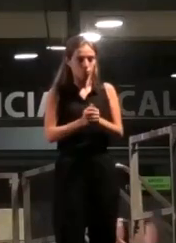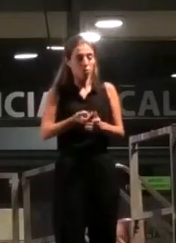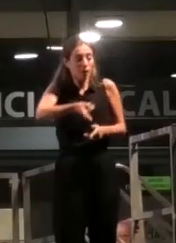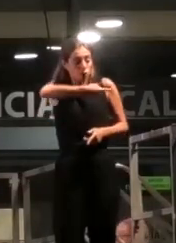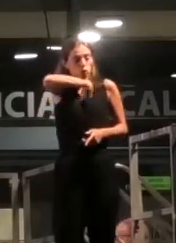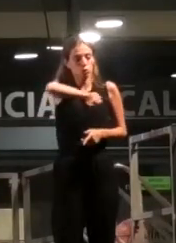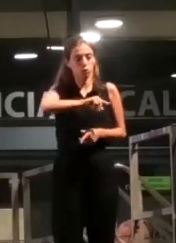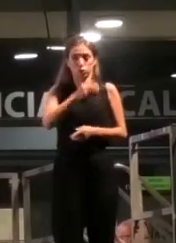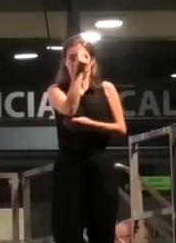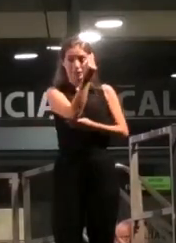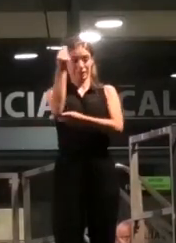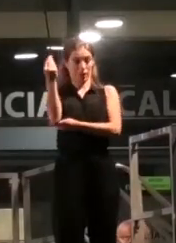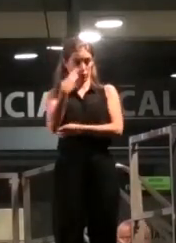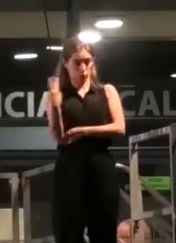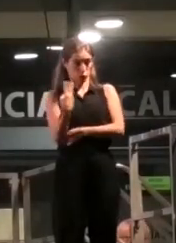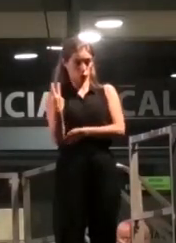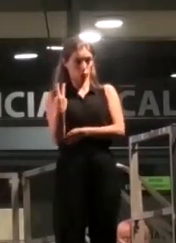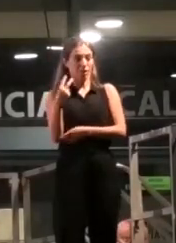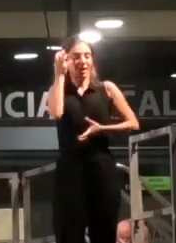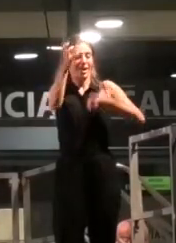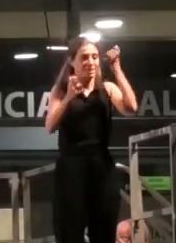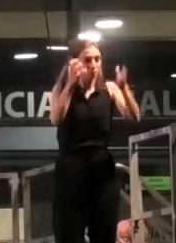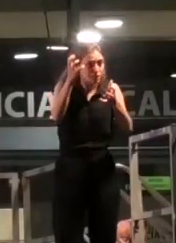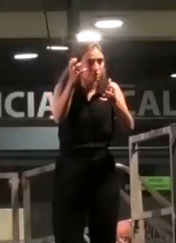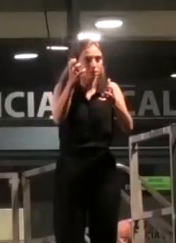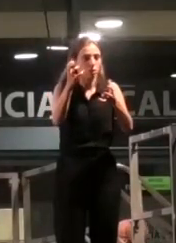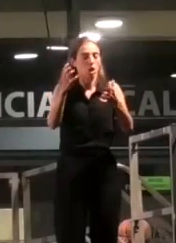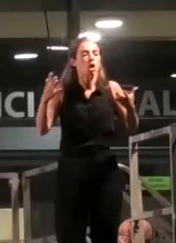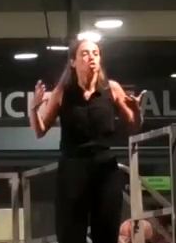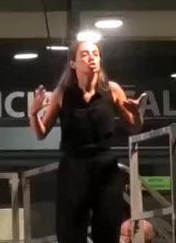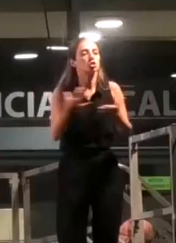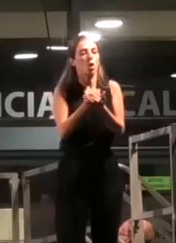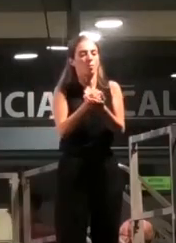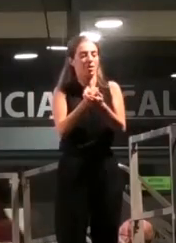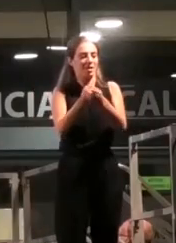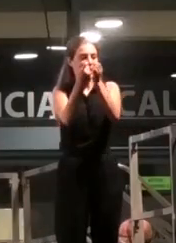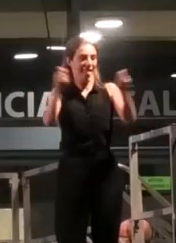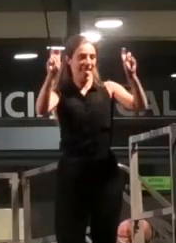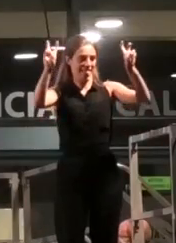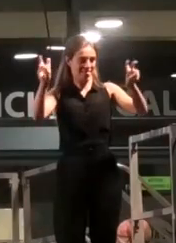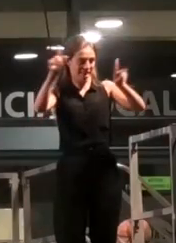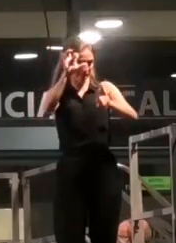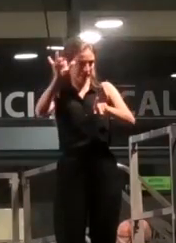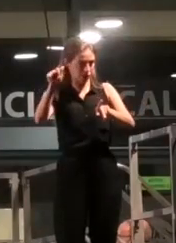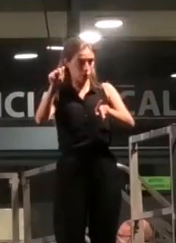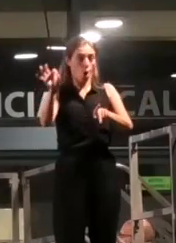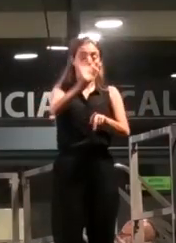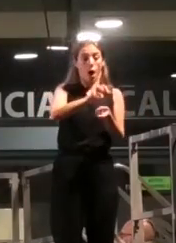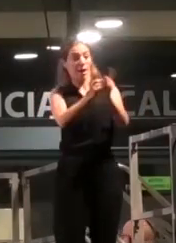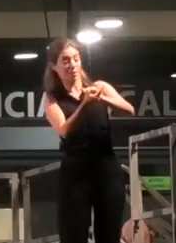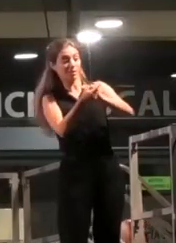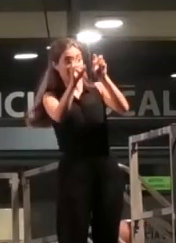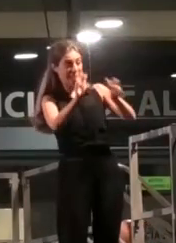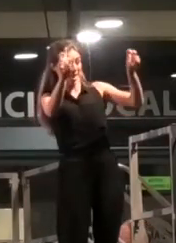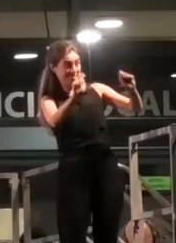Nosaltres, els gegants, les bèsties, som tota l'endenga, o viceversa. Tota l'endenga